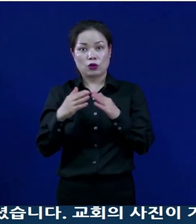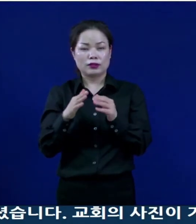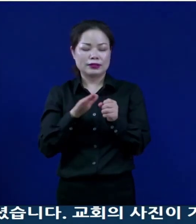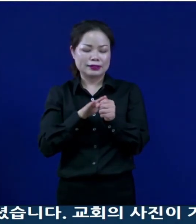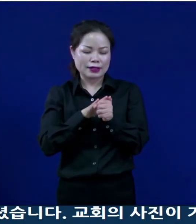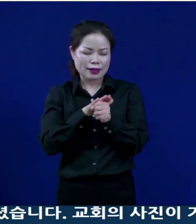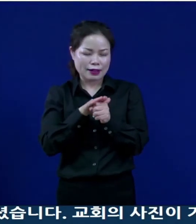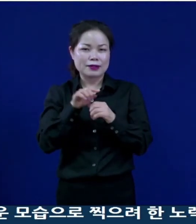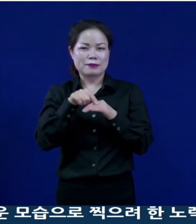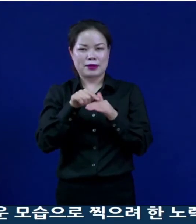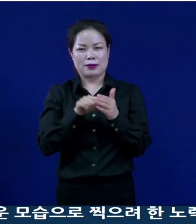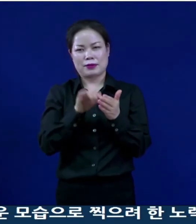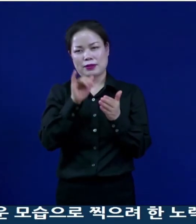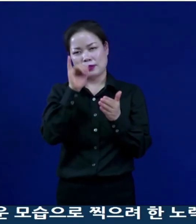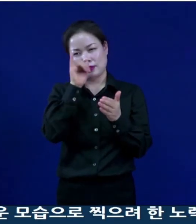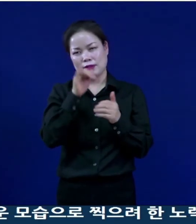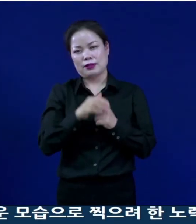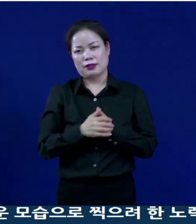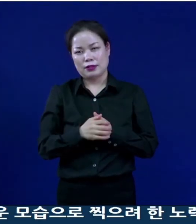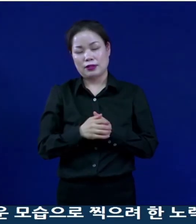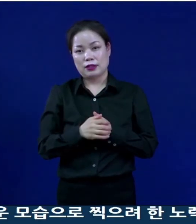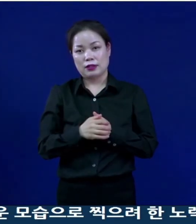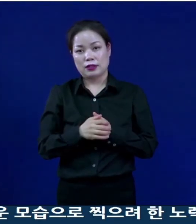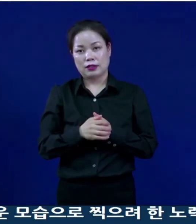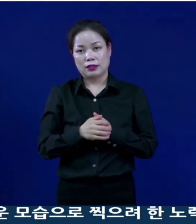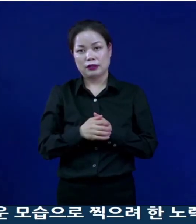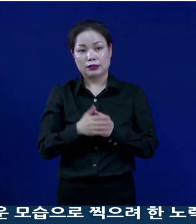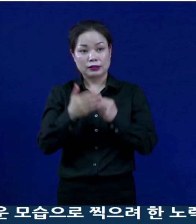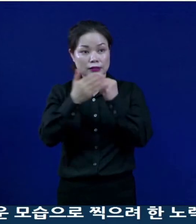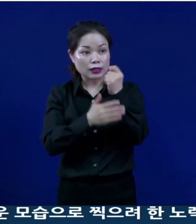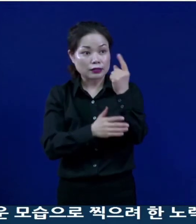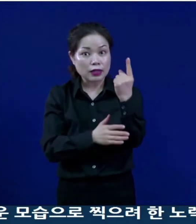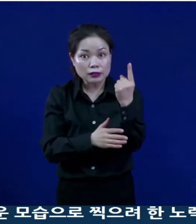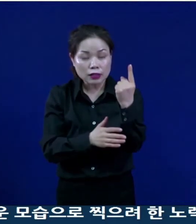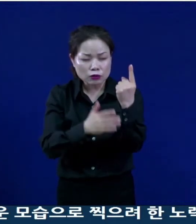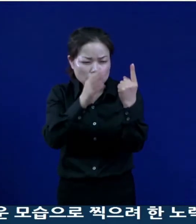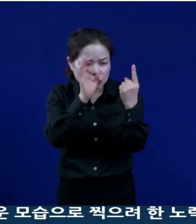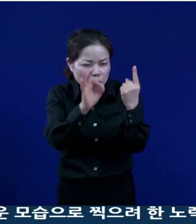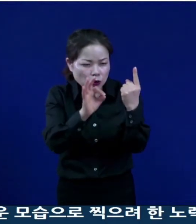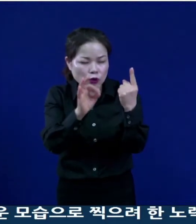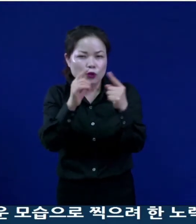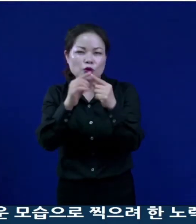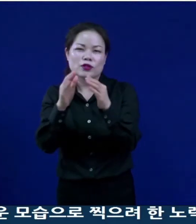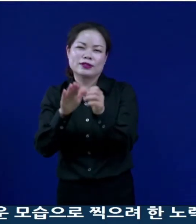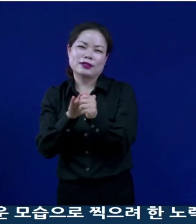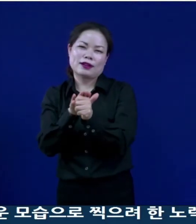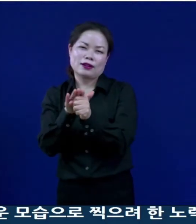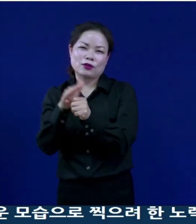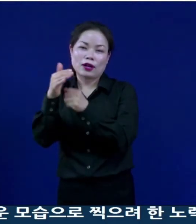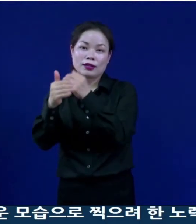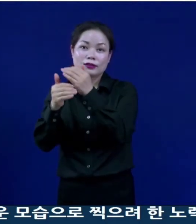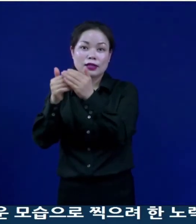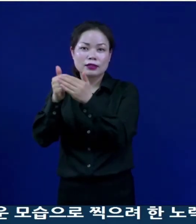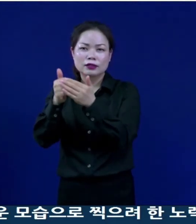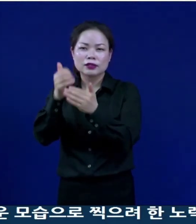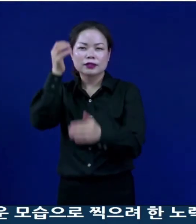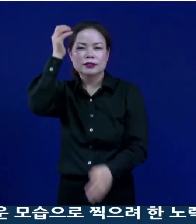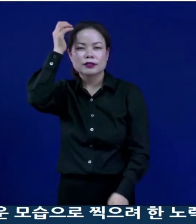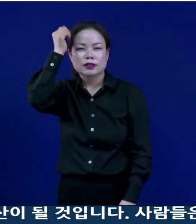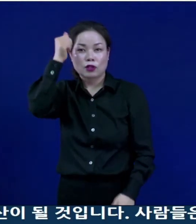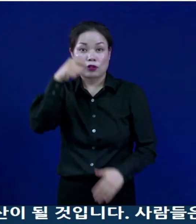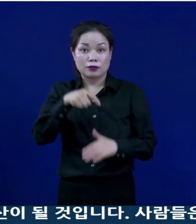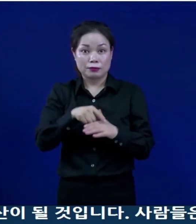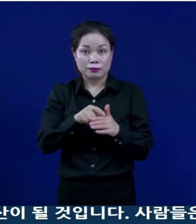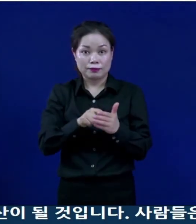사랑하는 마음이 담겨 있습니다. 사진 한 장에도 하나님의 교회를 사랑하고 하나님을 기억하려는